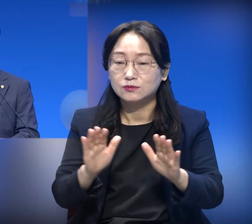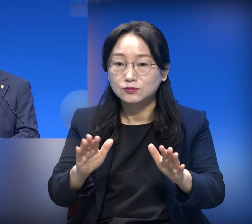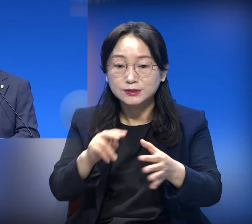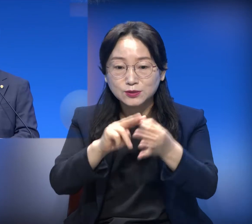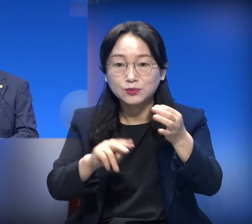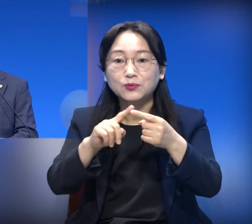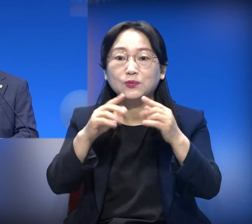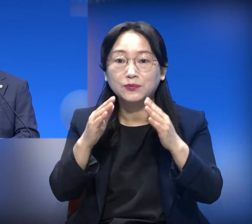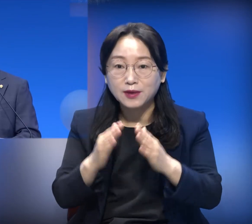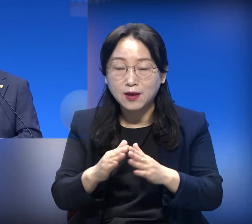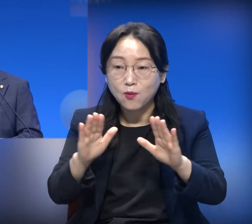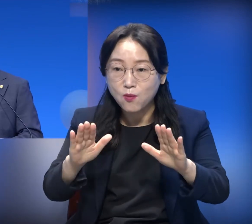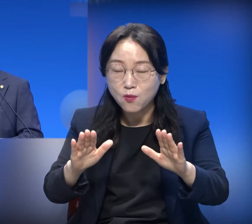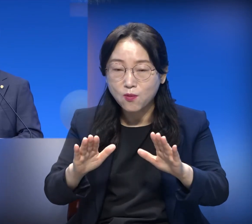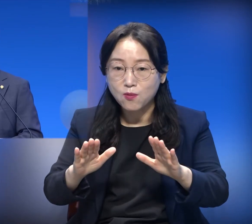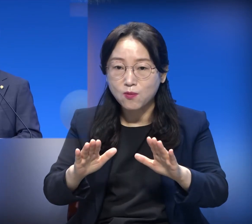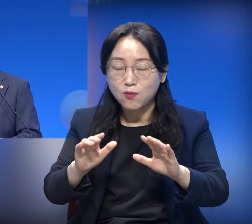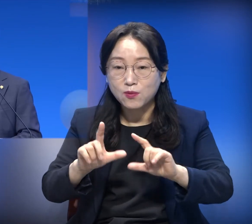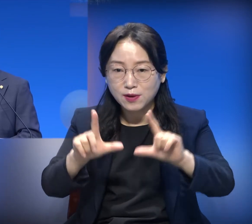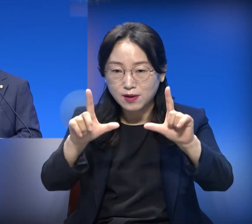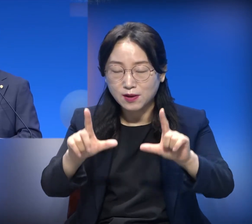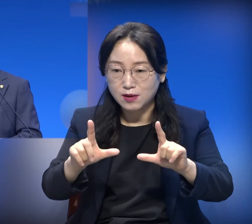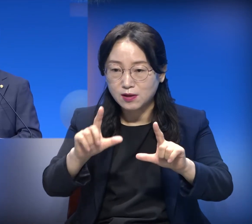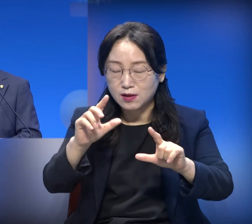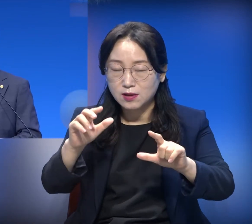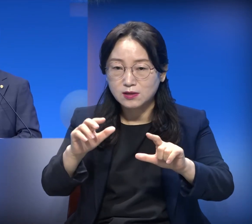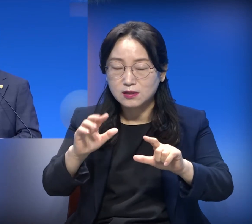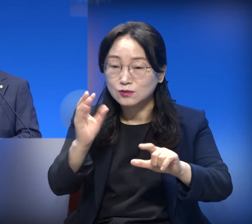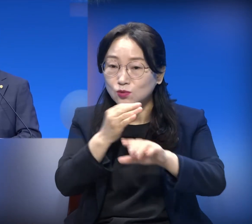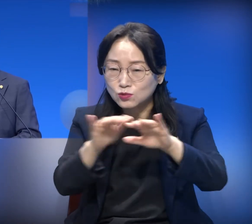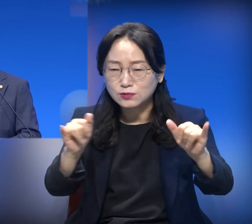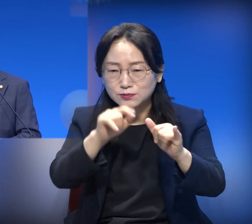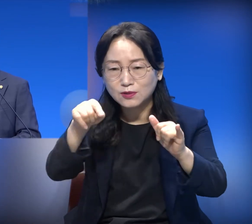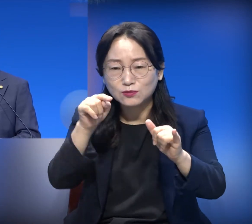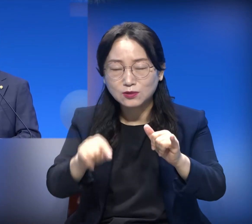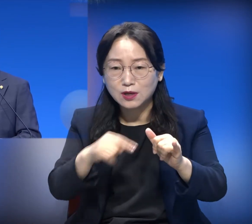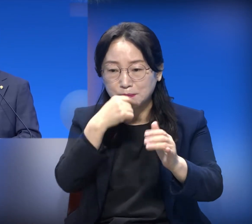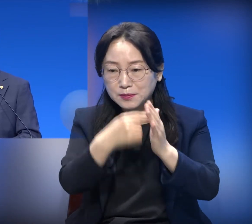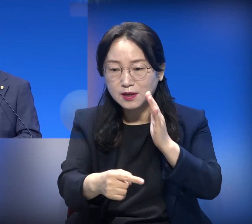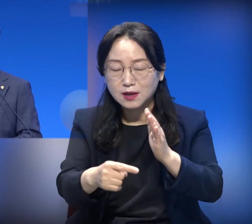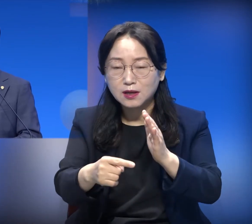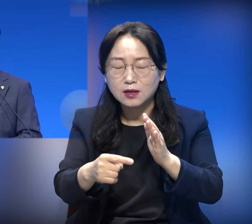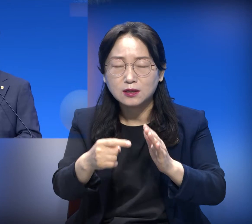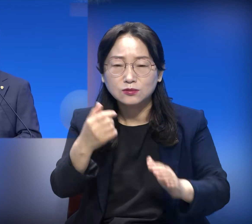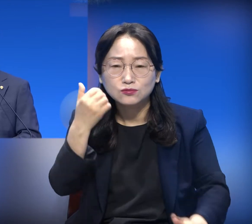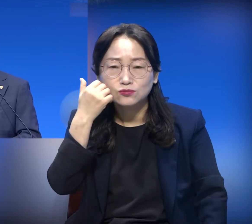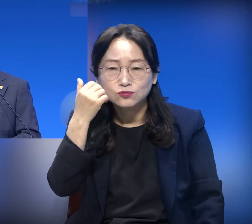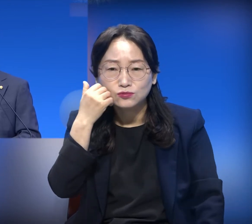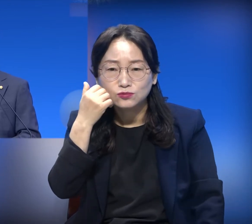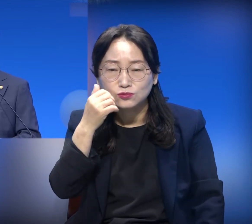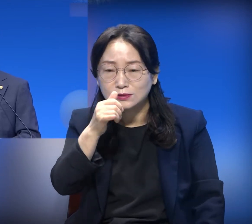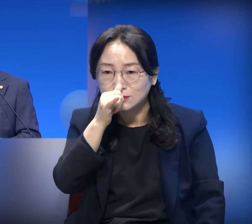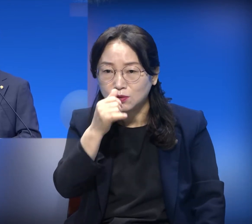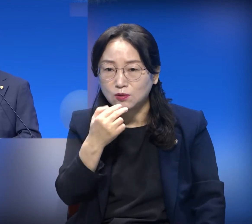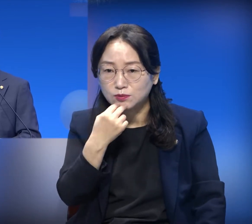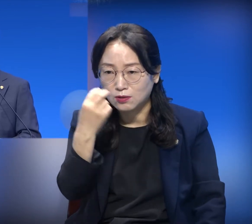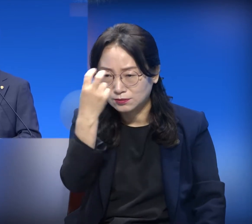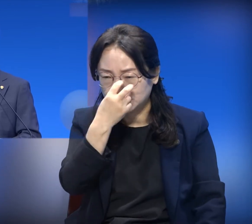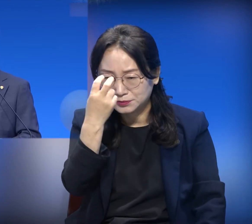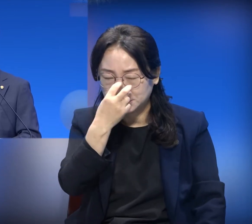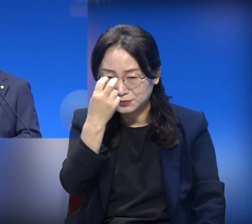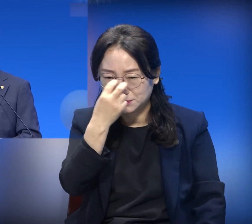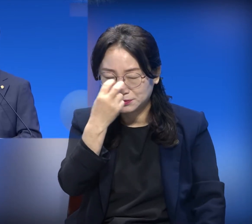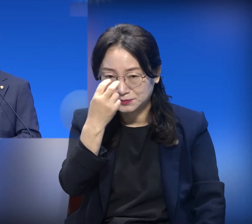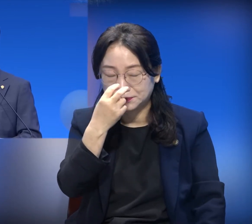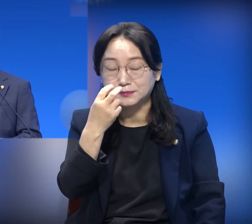교회에서는 이번에 전 성도님들 가운데 피해를 입은 분들이 어느 분들인가 지금 각